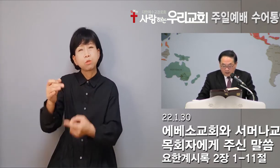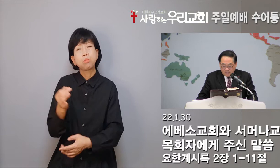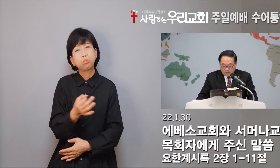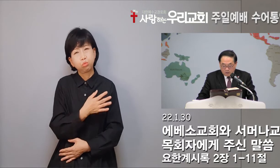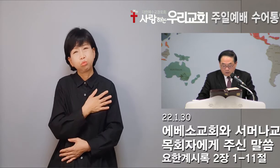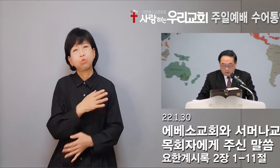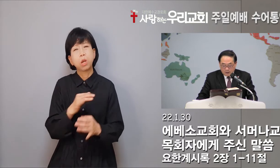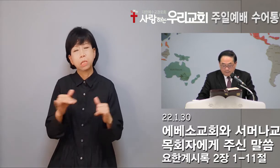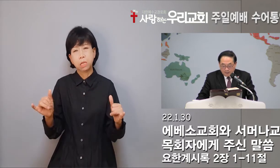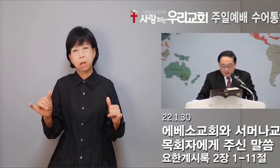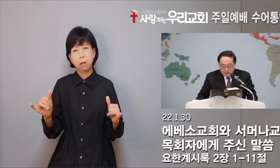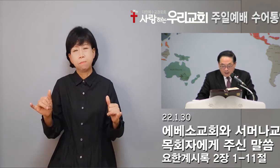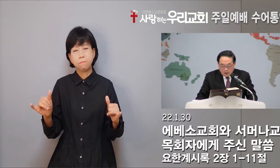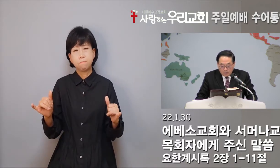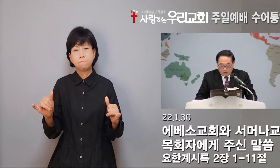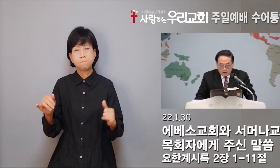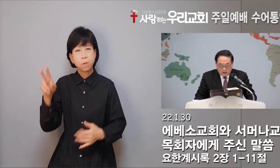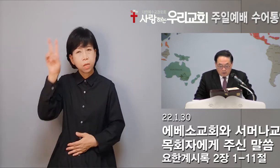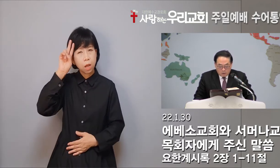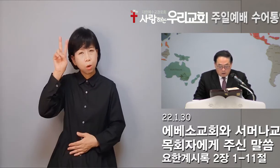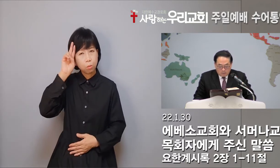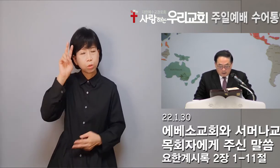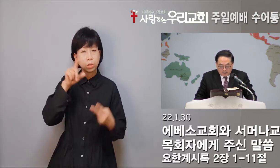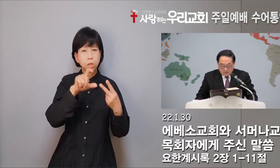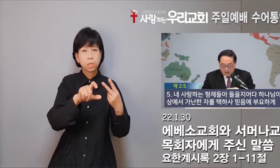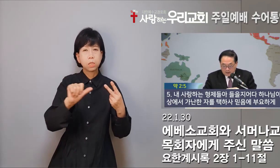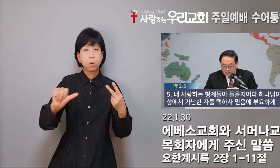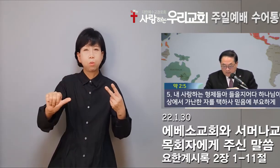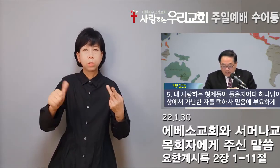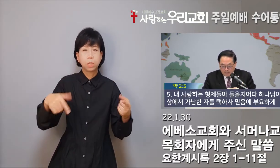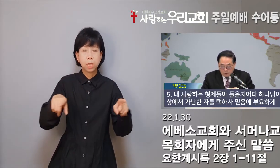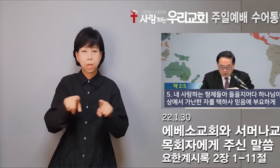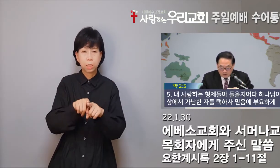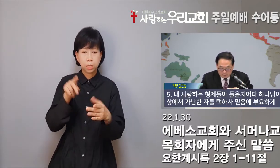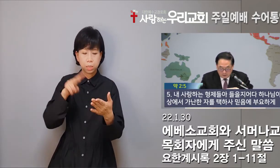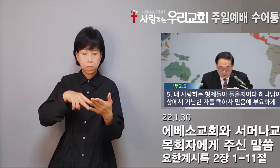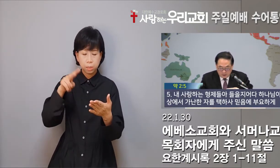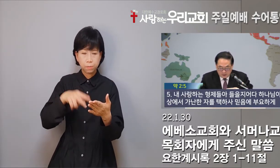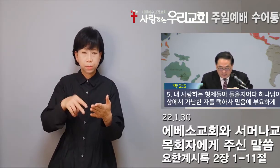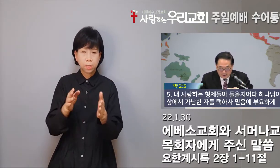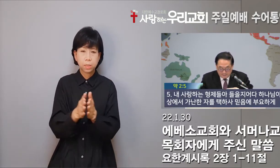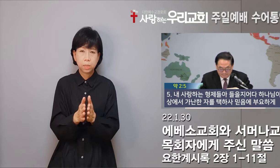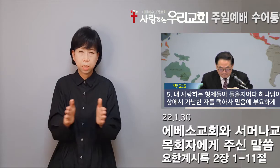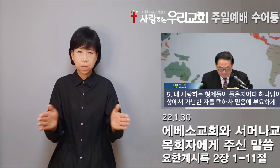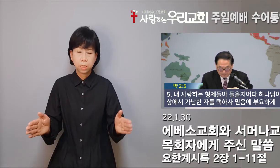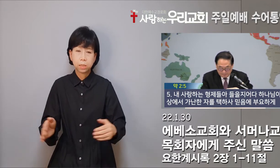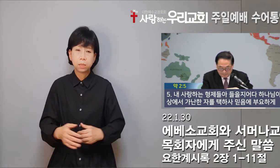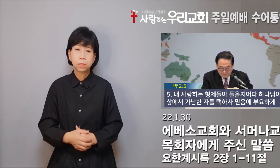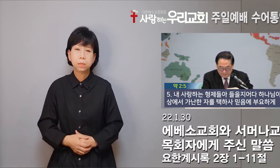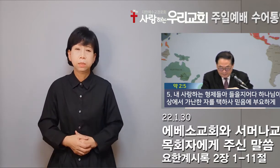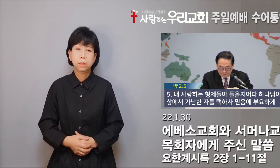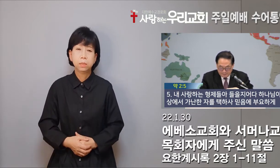되라고 말씀하고 있습니다. 야고보서 2장 5절 말씀 다 같이 한번 합독하겠습니다. 시작.